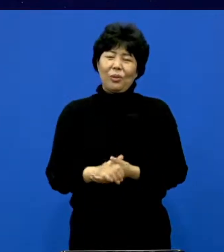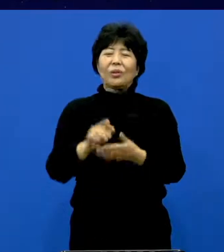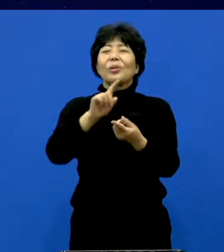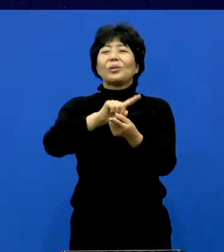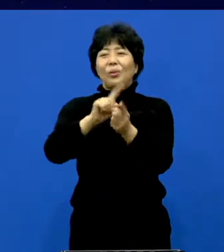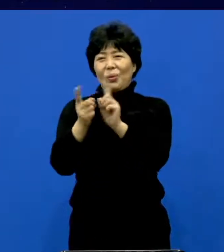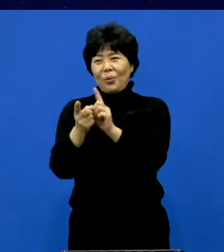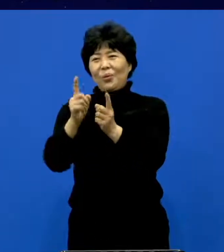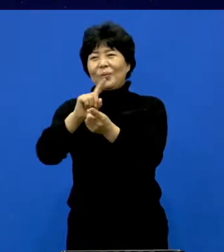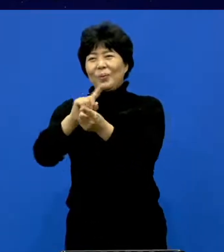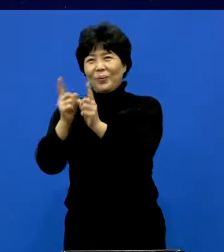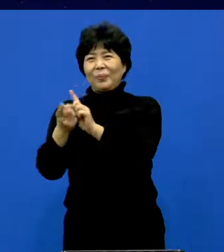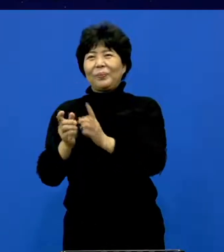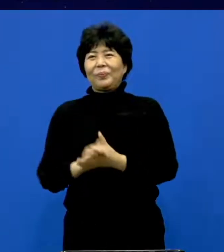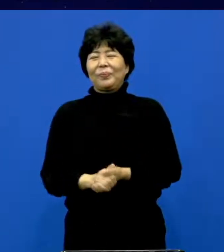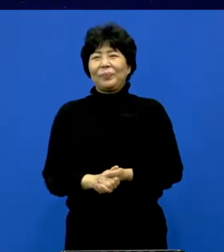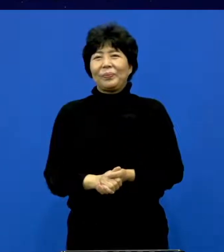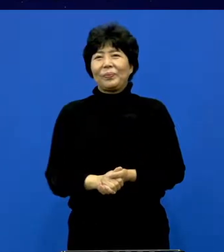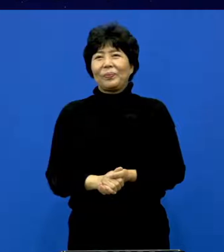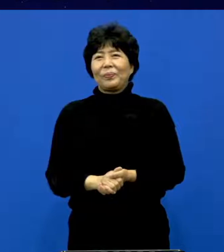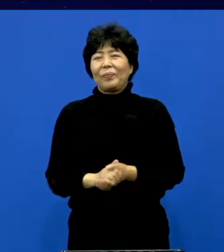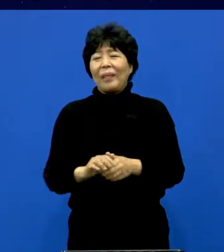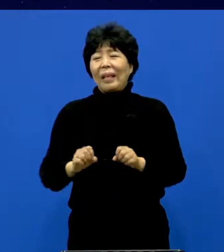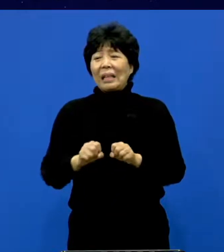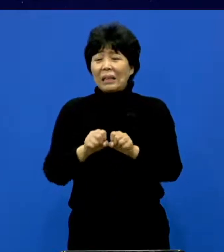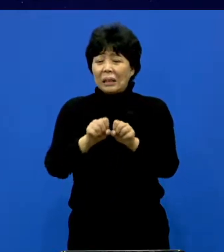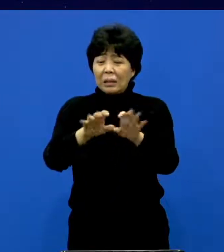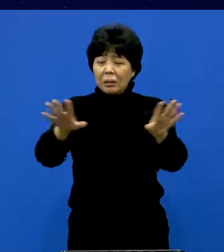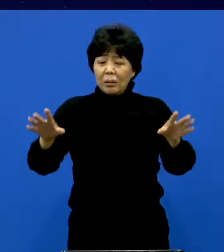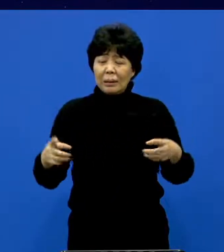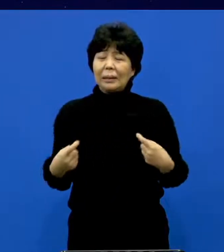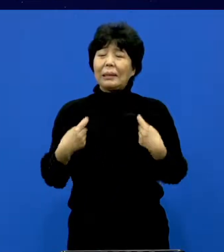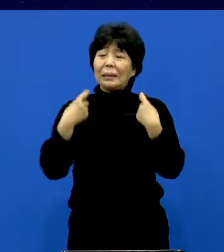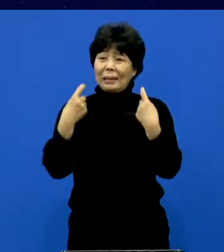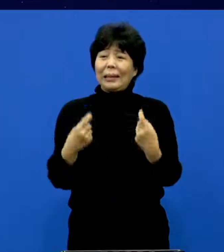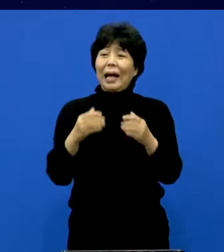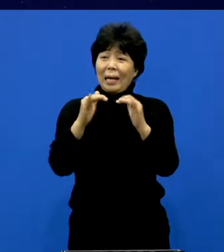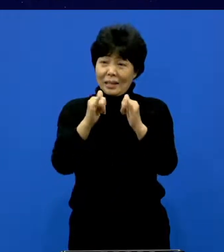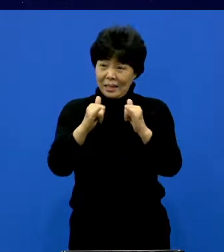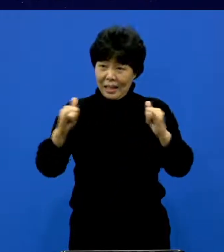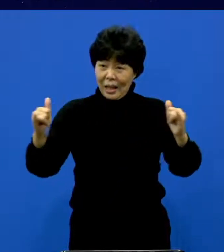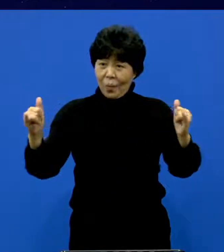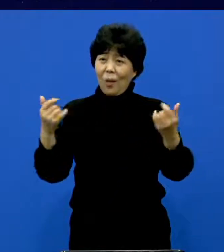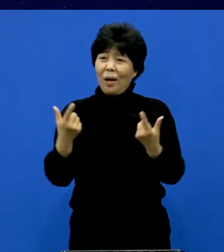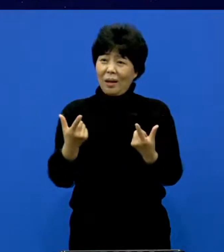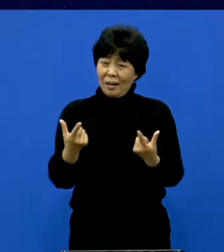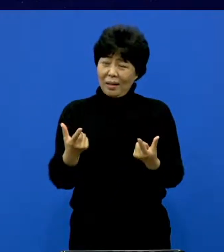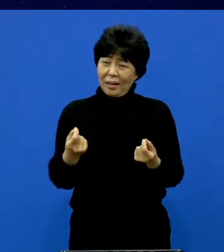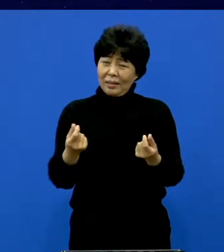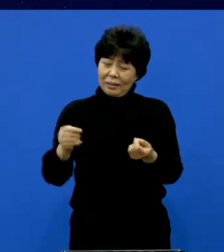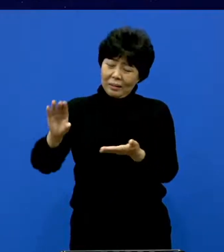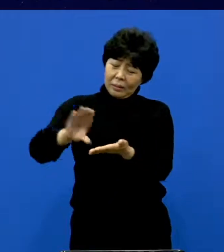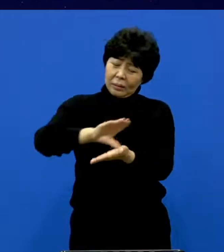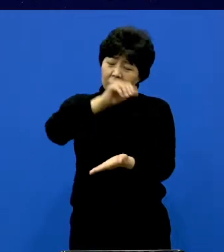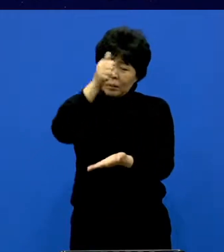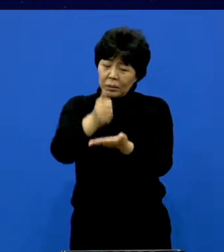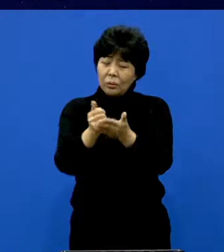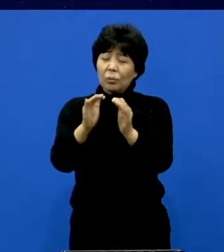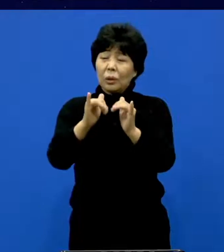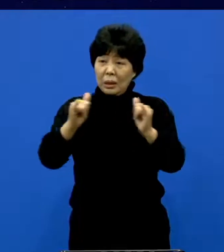베드로는 흩어진 나그네로 뿔뿔이 흩어져 믿음을 가지고 뿔뿔이 흩어져 있는 그리스도인들이